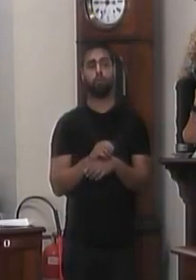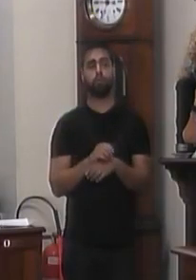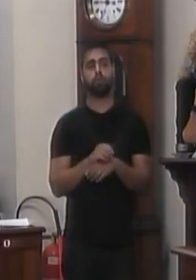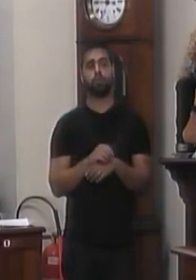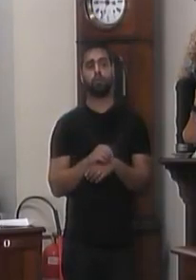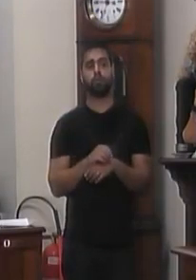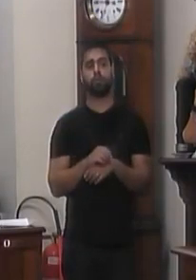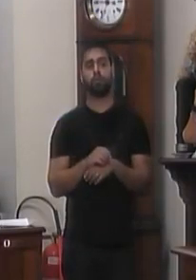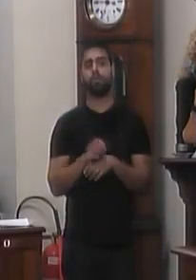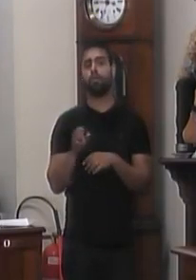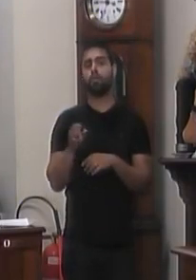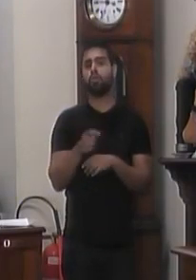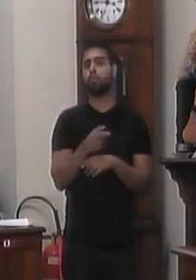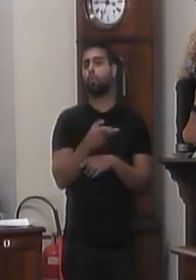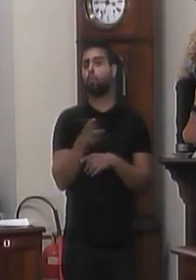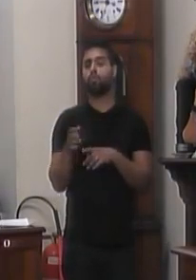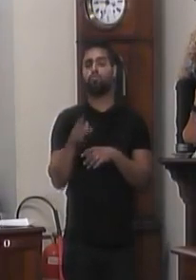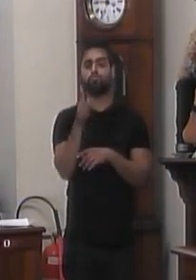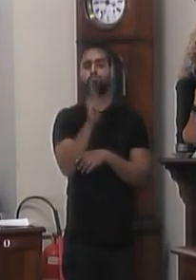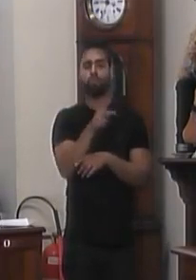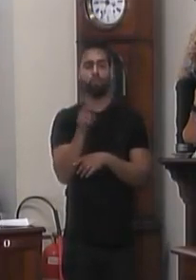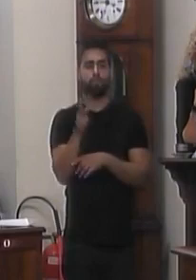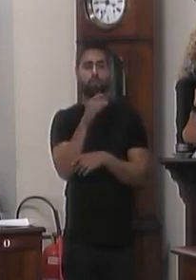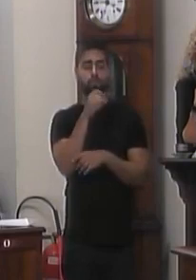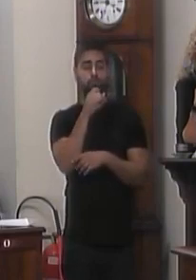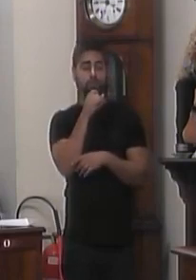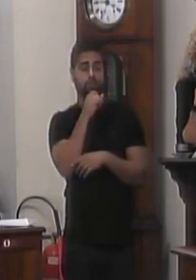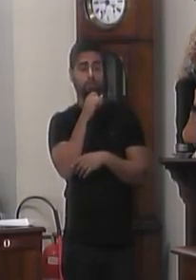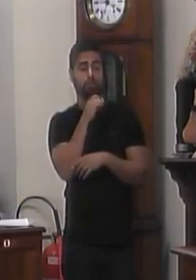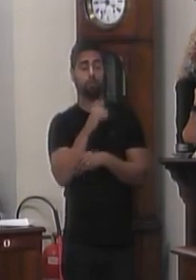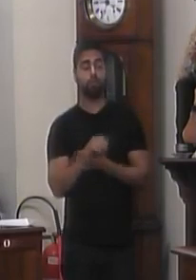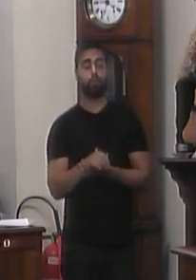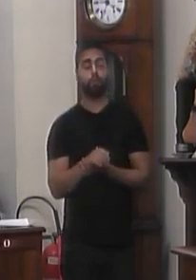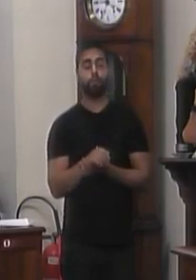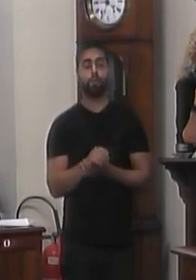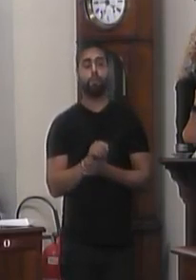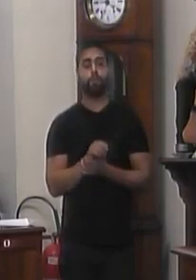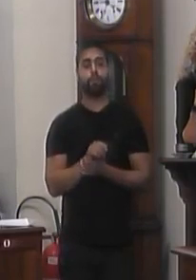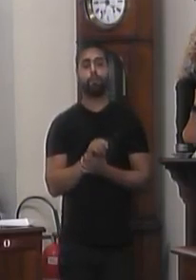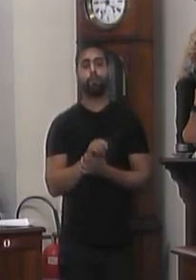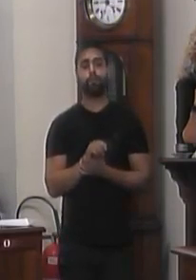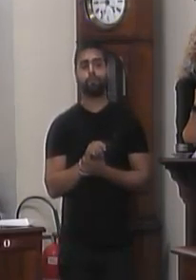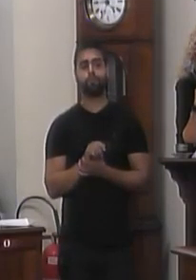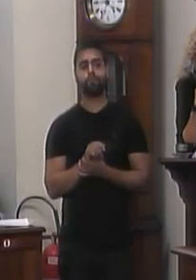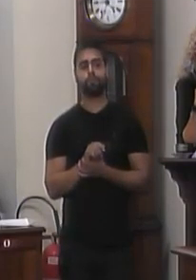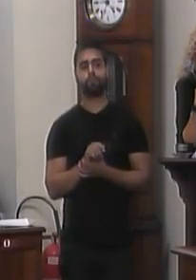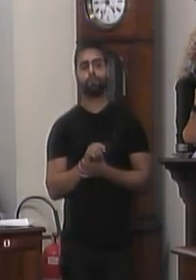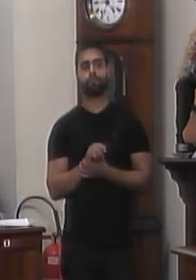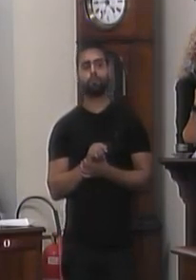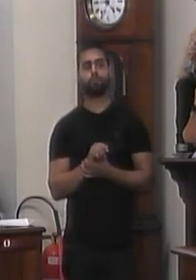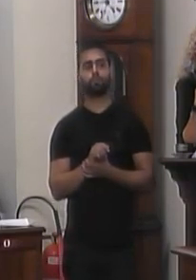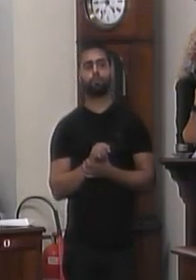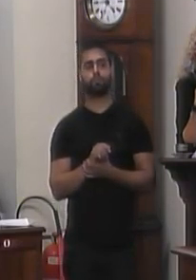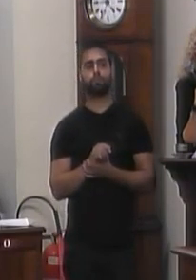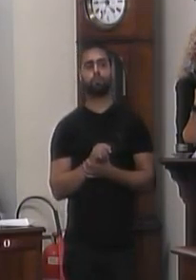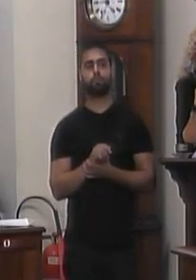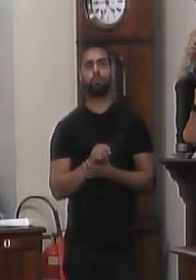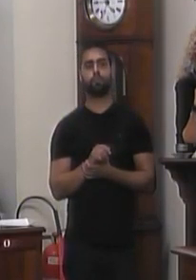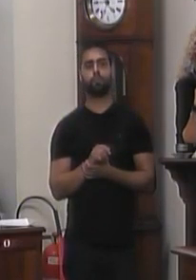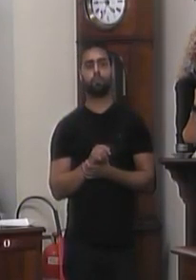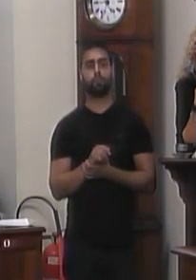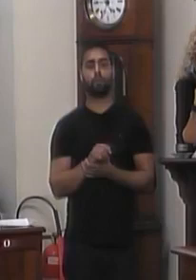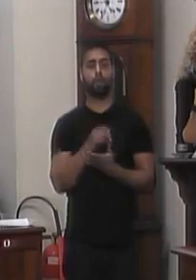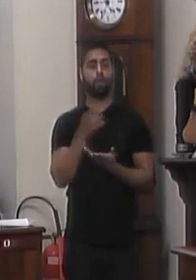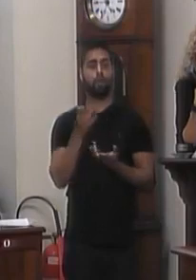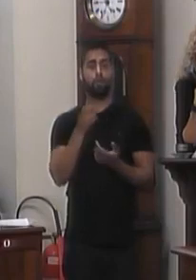da quantidade de professores e até aquela questão dos pacientes, perdão, dos